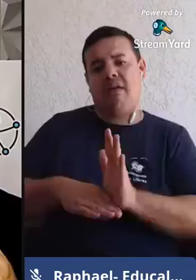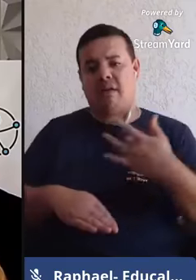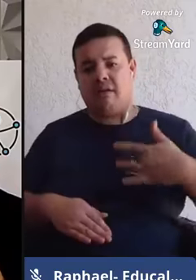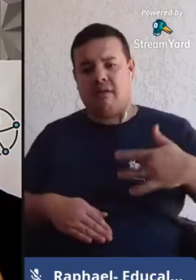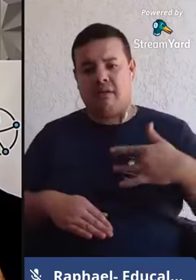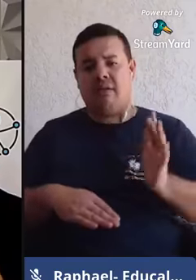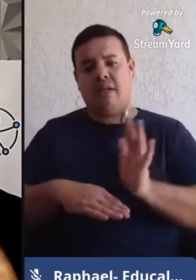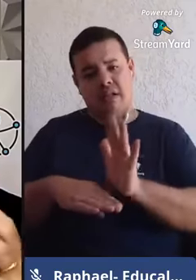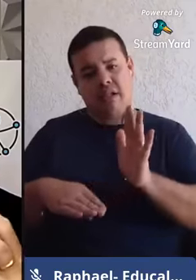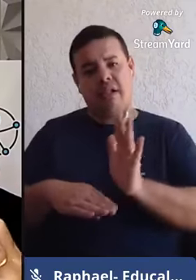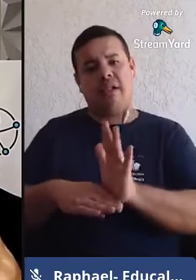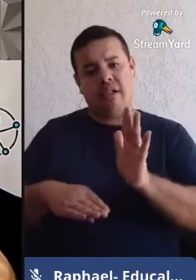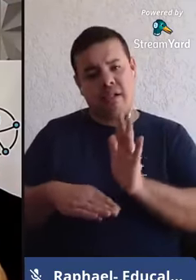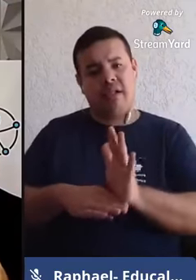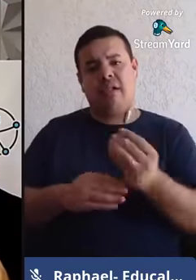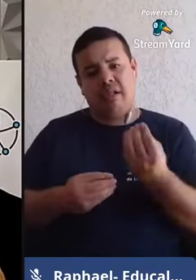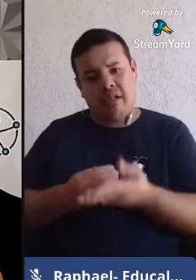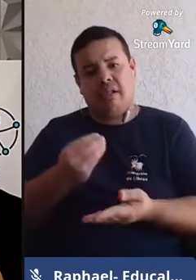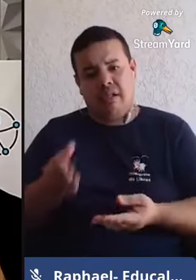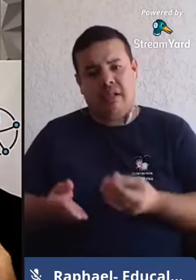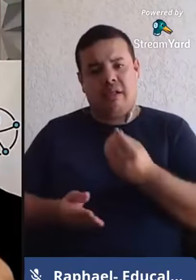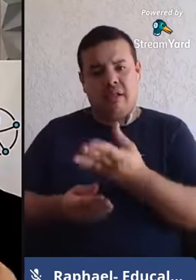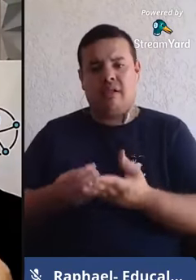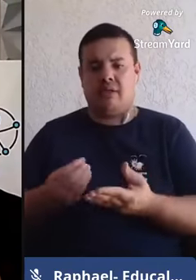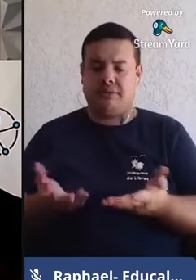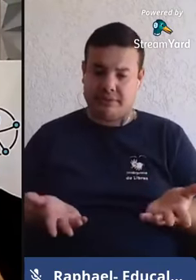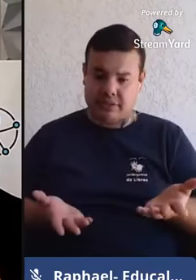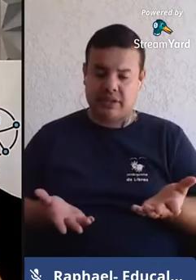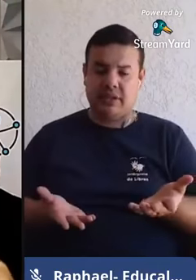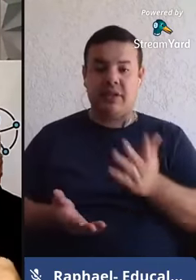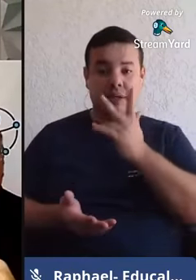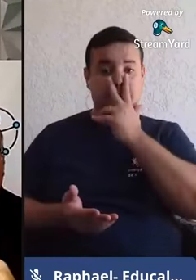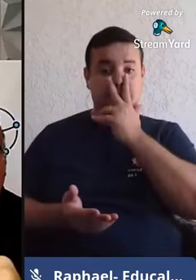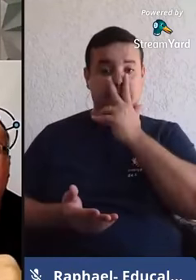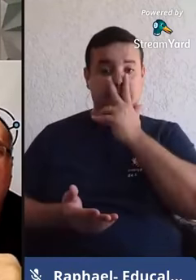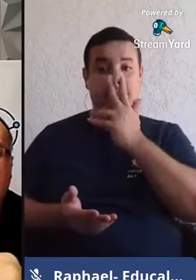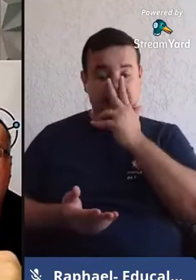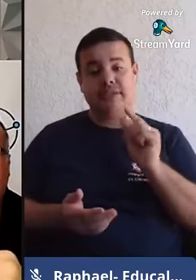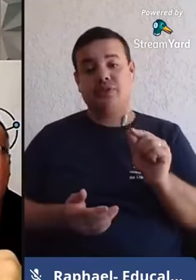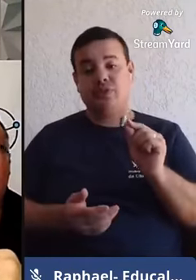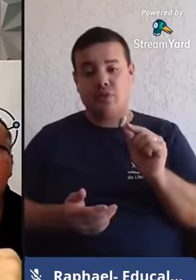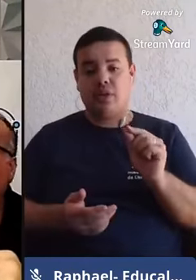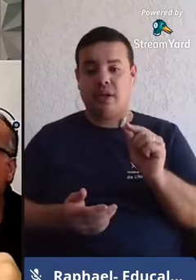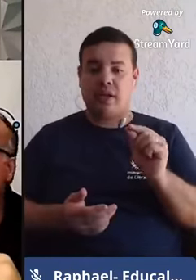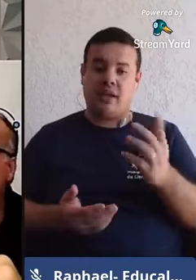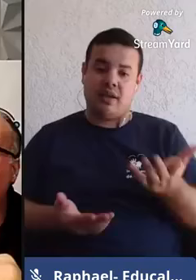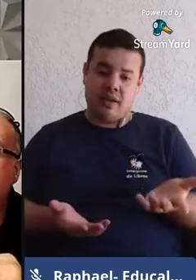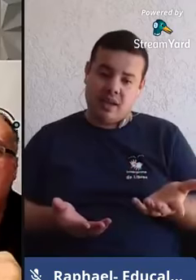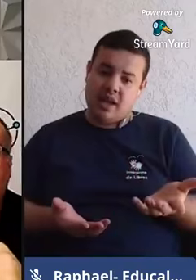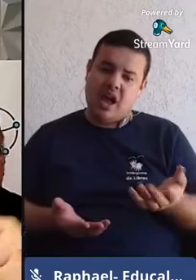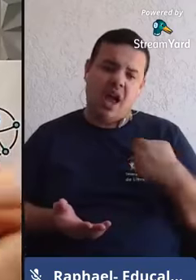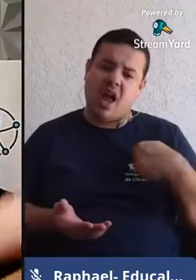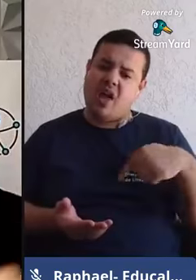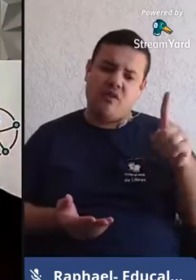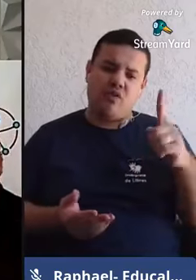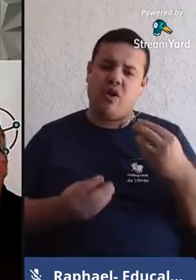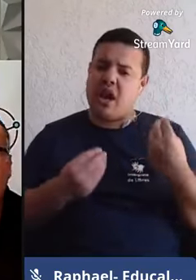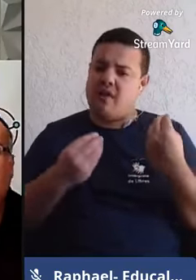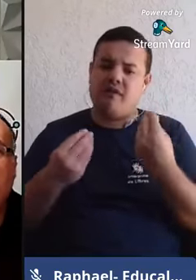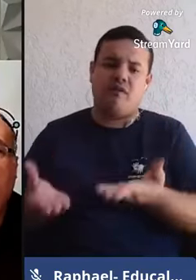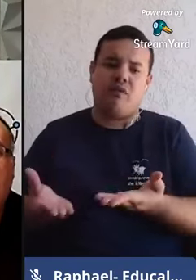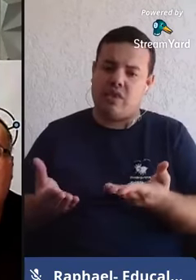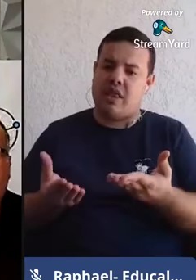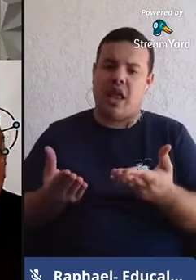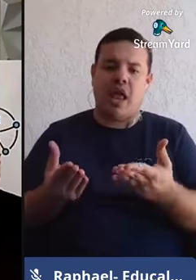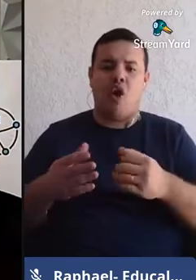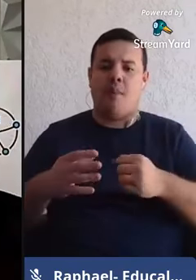né, enraigado, né? Então, esse assistencialismo faz com que o que acontece? O cara vai lá e acha, o governo, vou lá dar uma prótese, uma cadeira de roda,